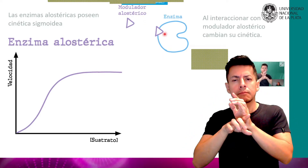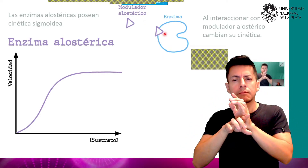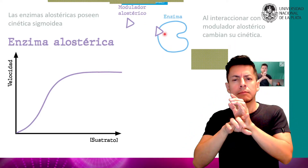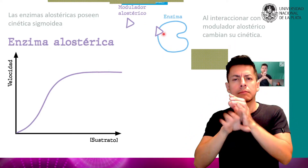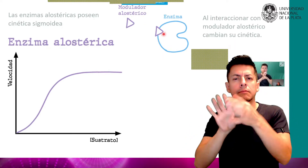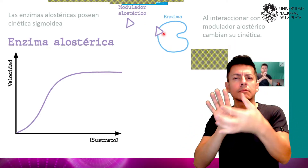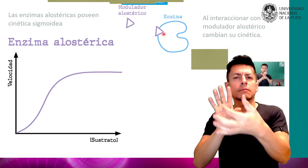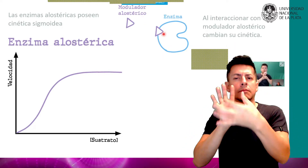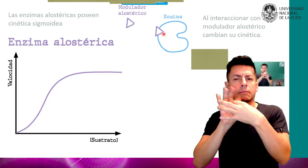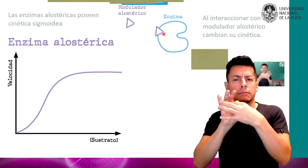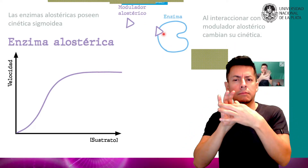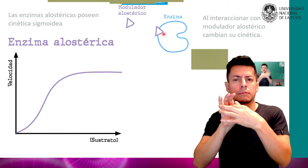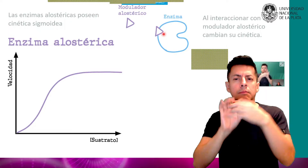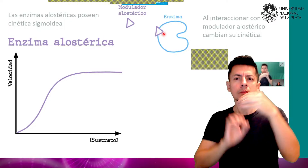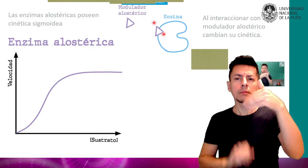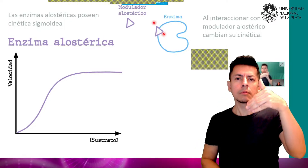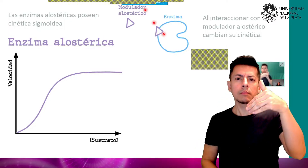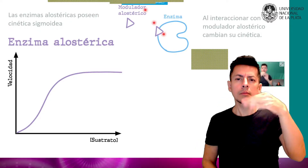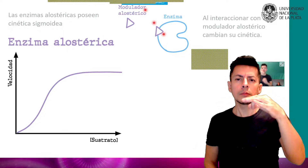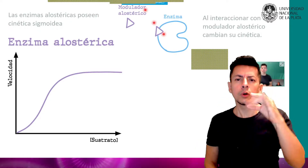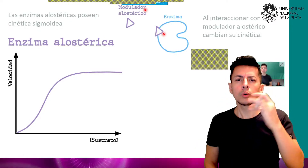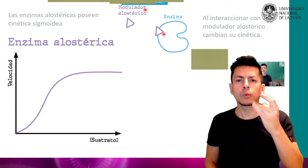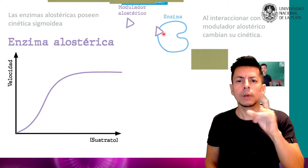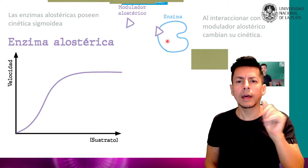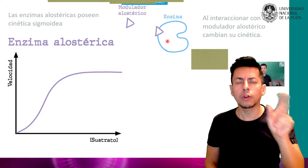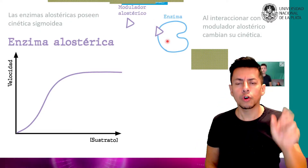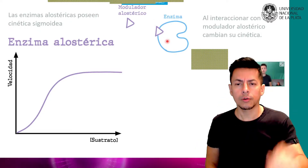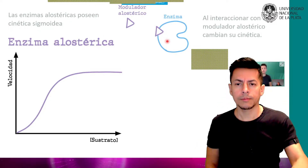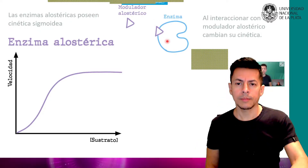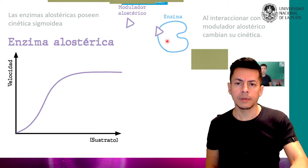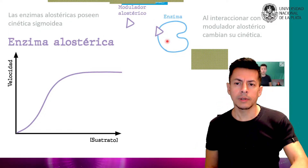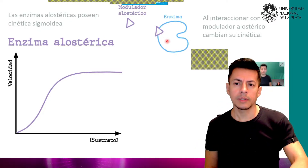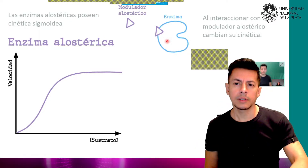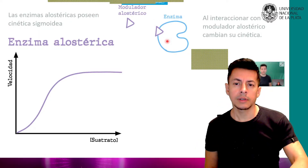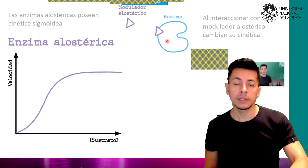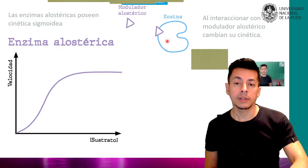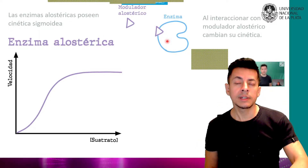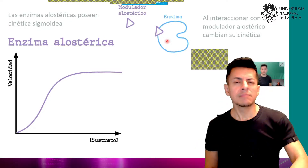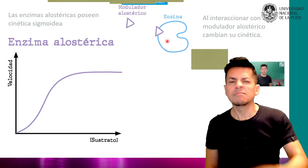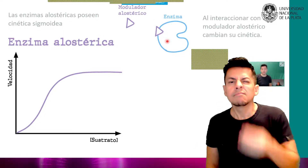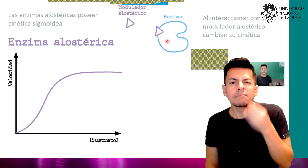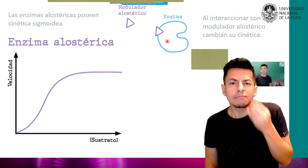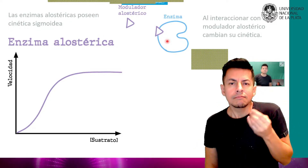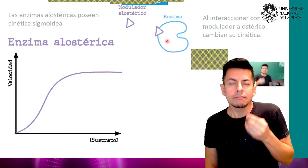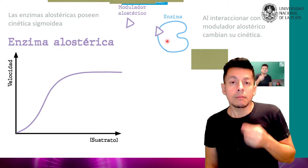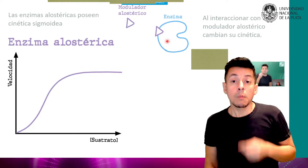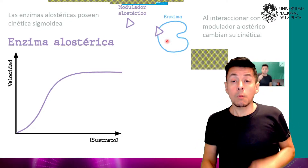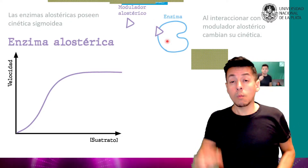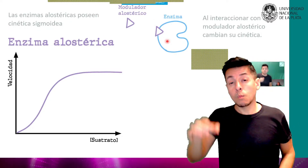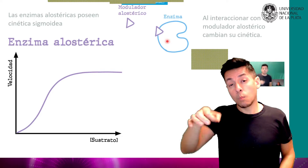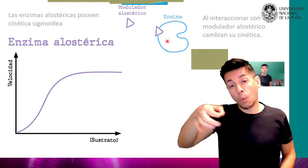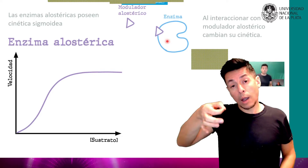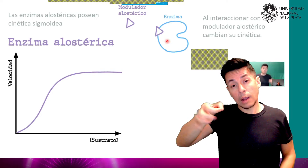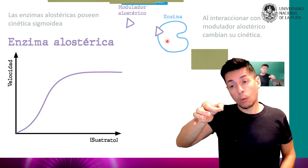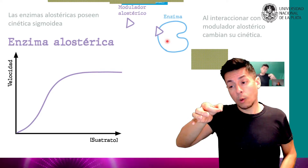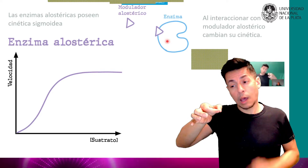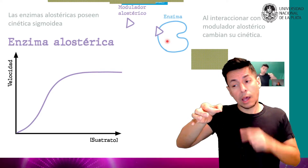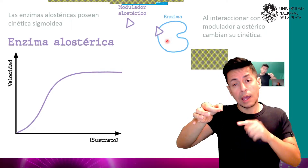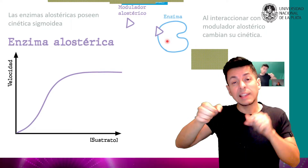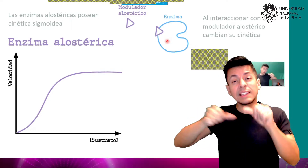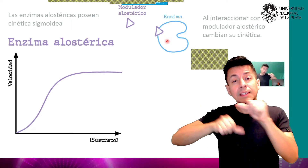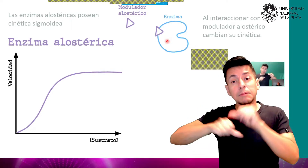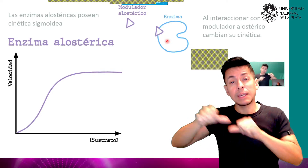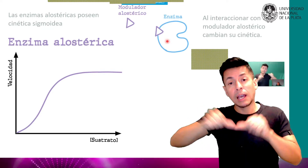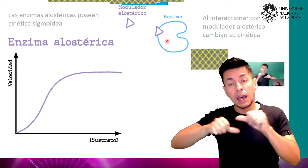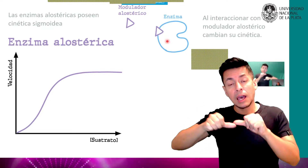alostérico. ¿Qué es este modulador alostérico? Bueno, es una molécula, es un compuesto químico que